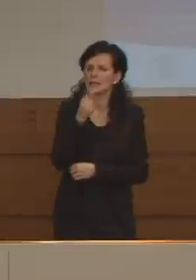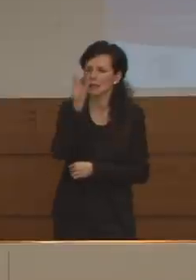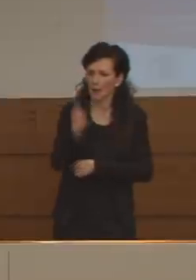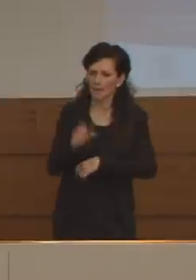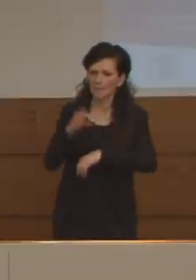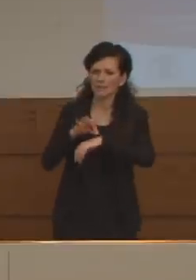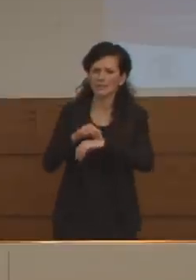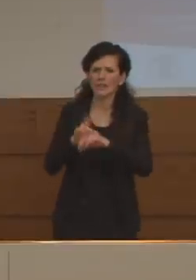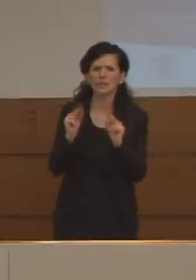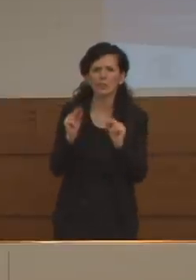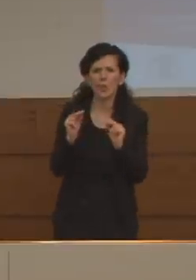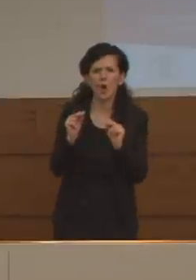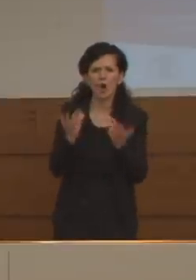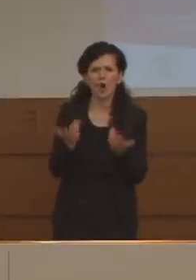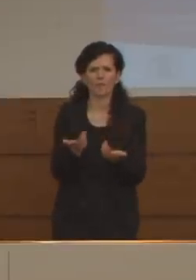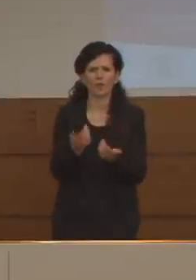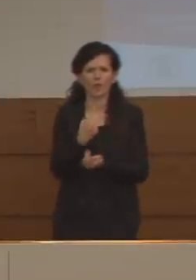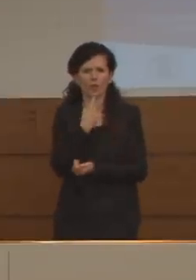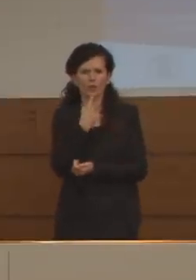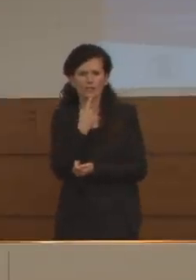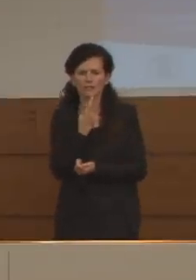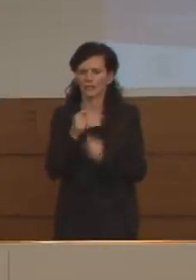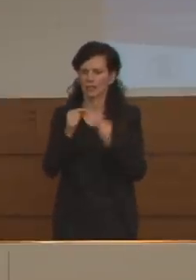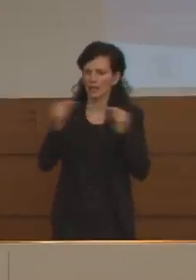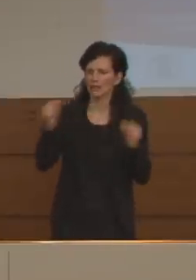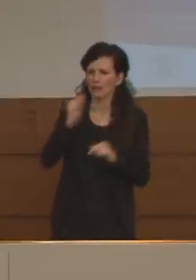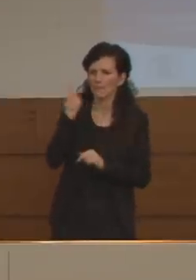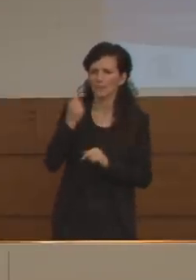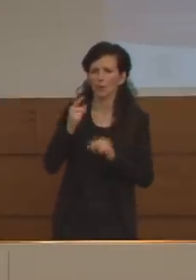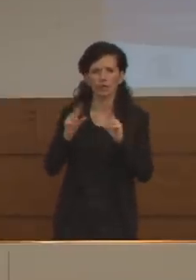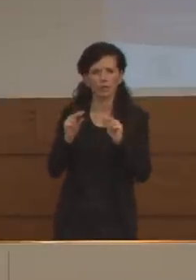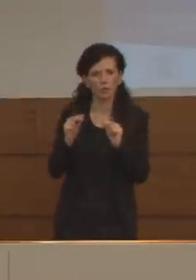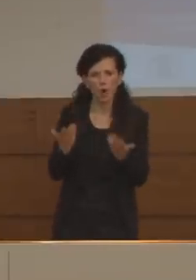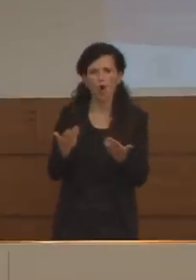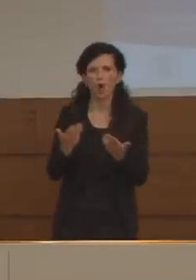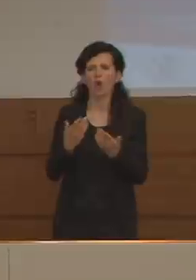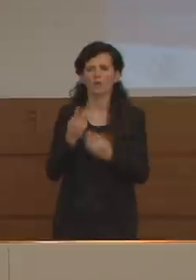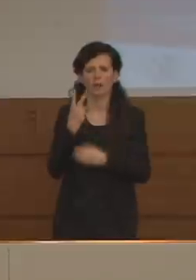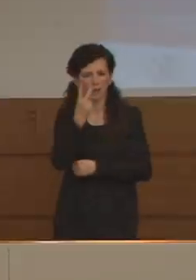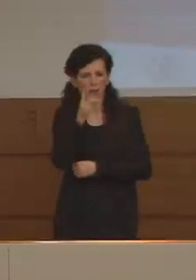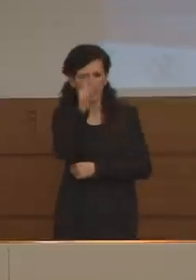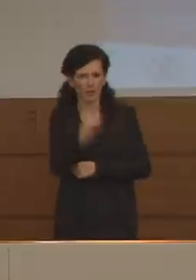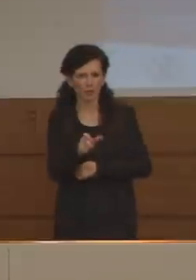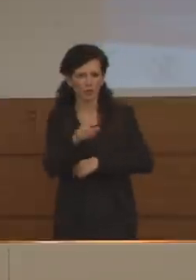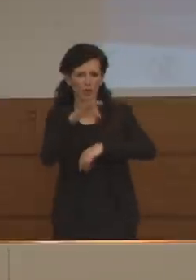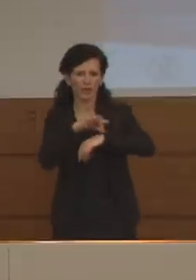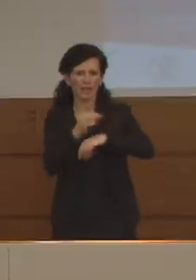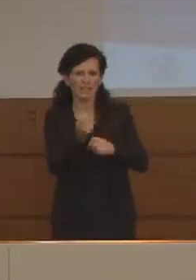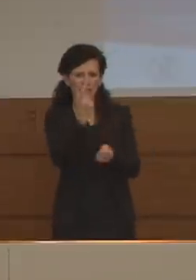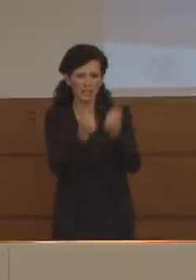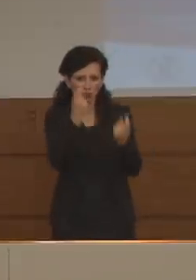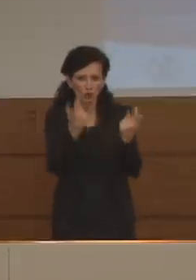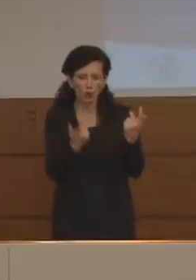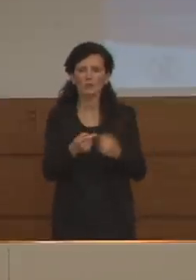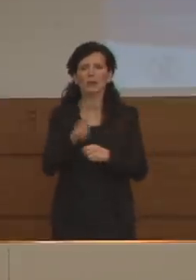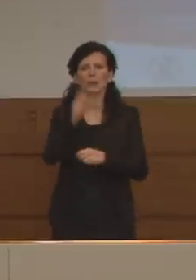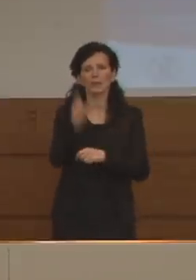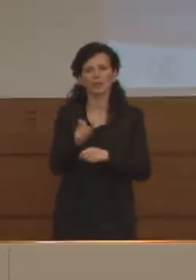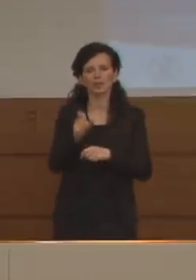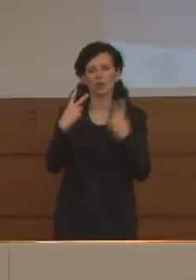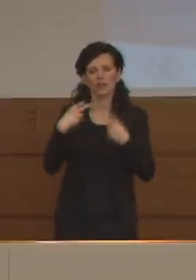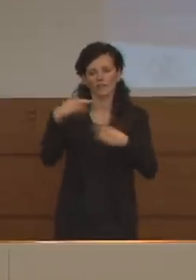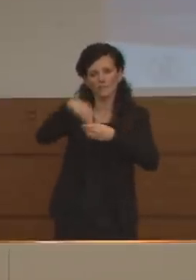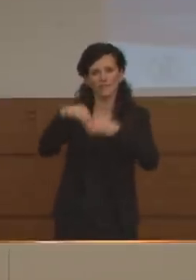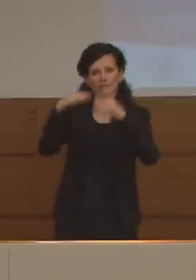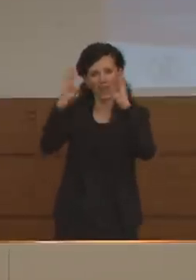stiamo facendo più tamponi stiamo andando a sondare anche i pollici sintomatici persone che vivono assieme a dei malati che si sono